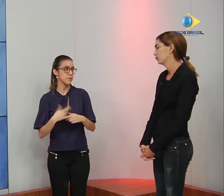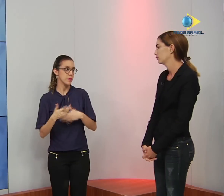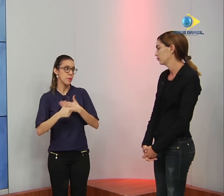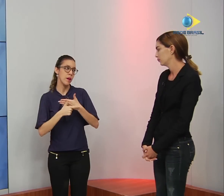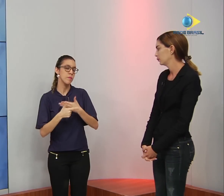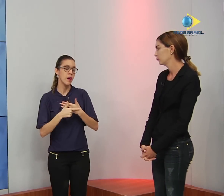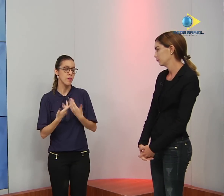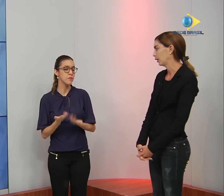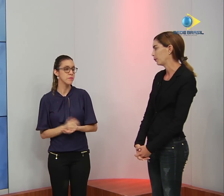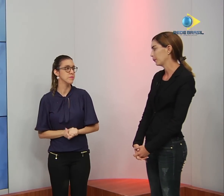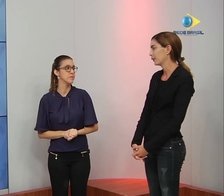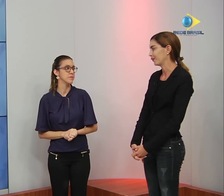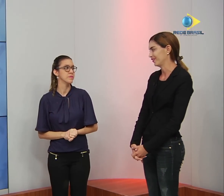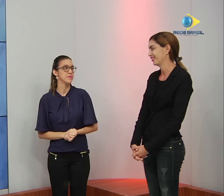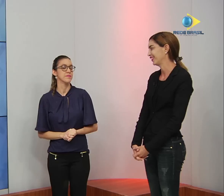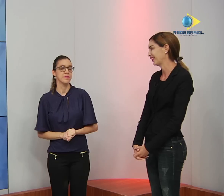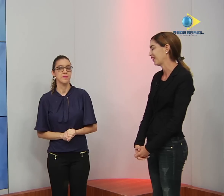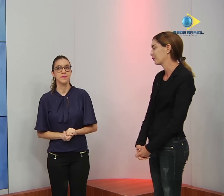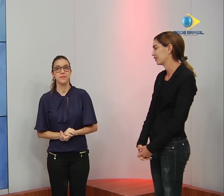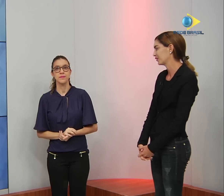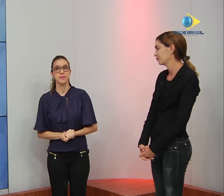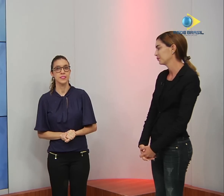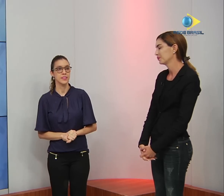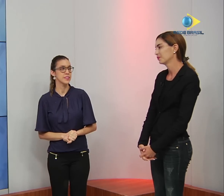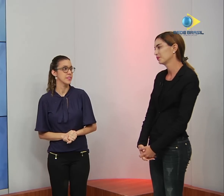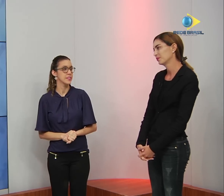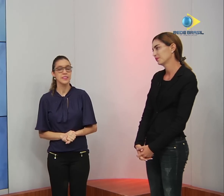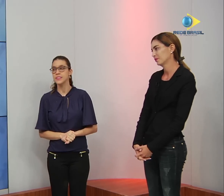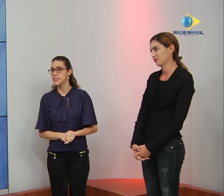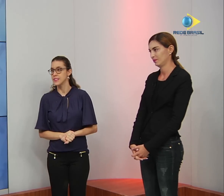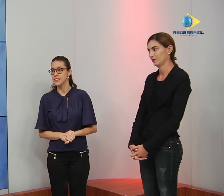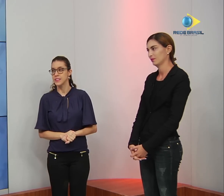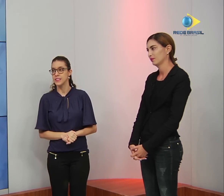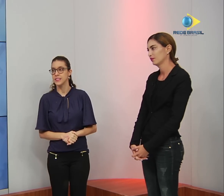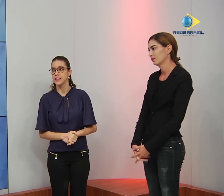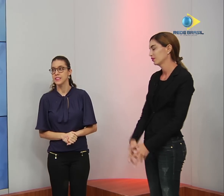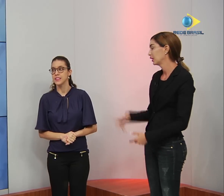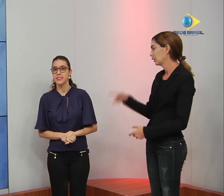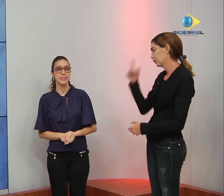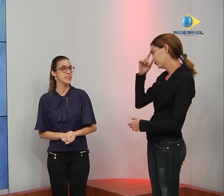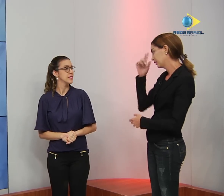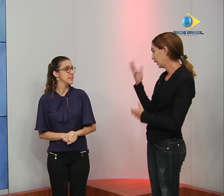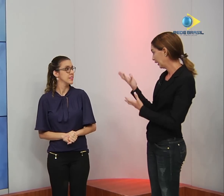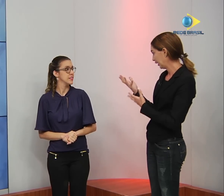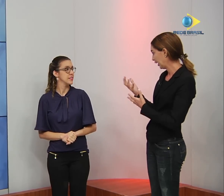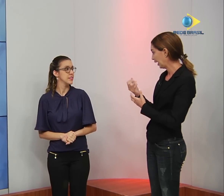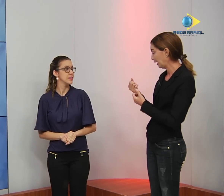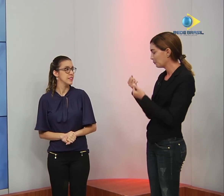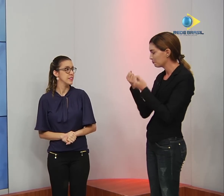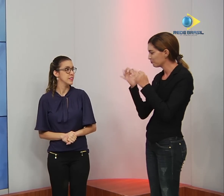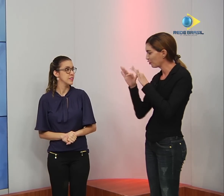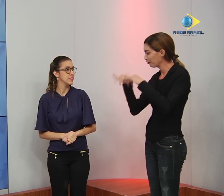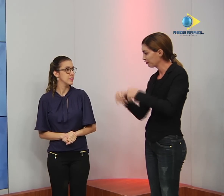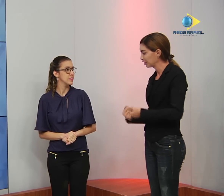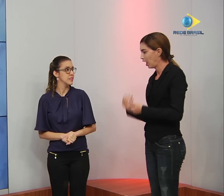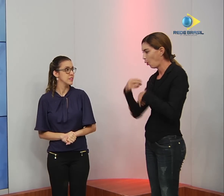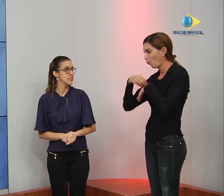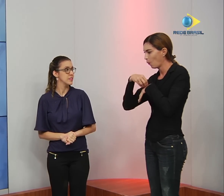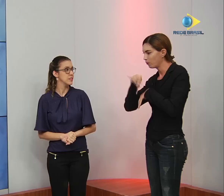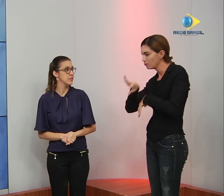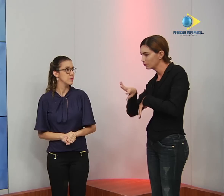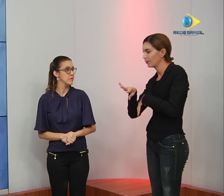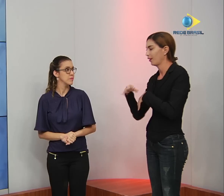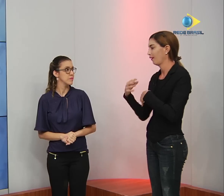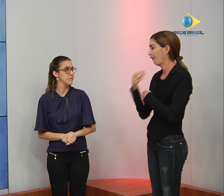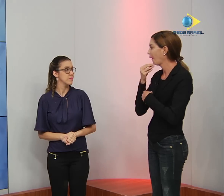Perfeito, perfeito, perfeito. É o papel. Muito bem. Eu não sei se a Roberta quer deixar alguma consideração final, algum recado